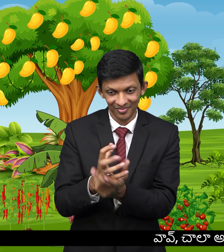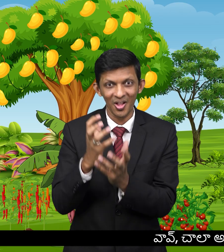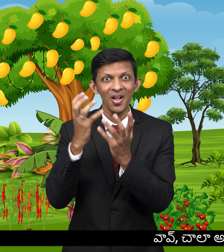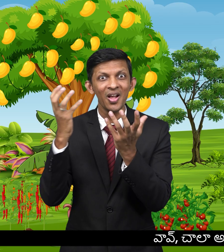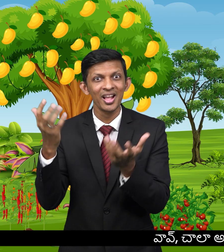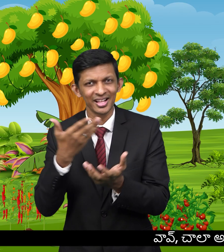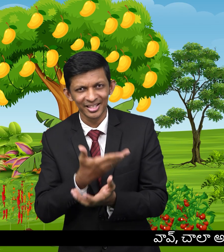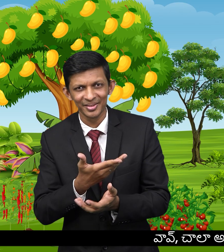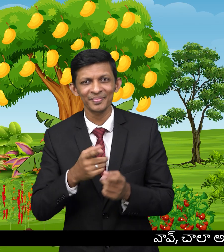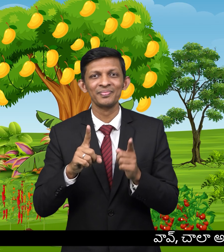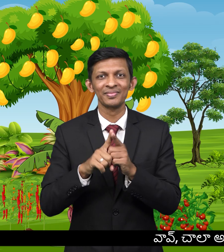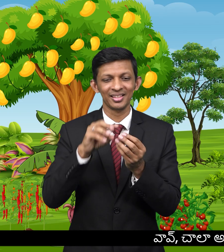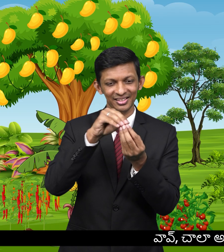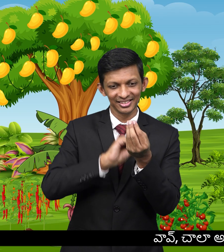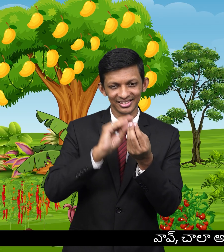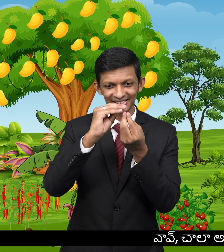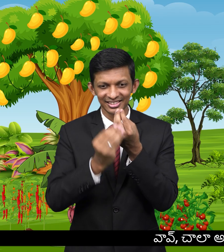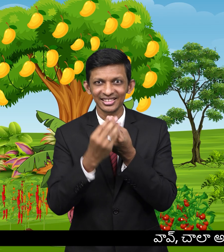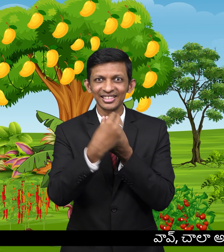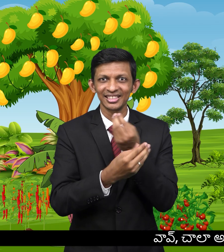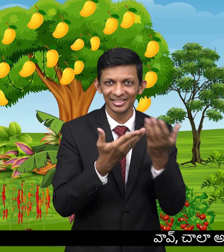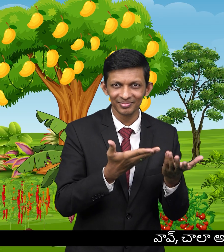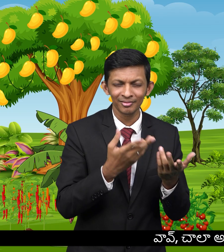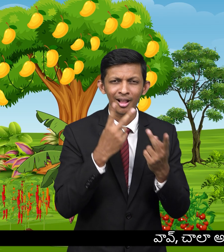వావ్, చాలా అందంగా ఉంది.